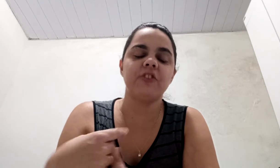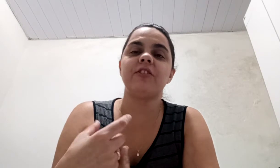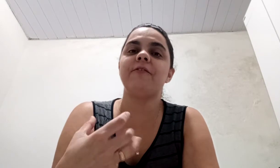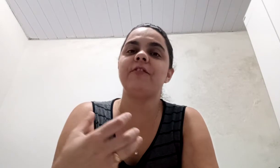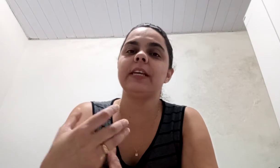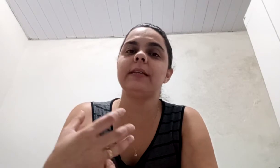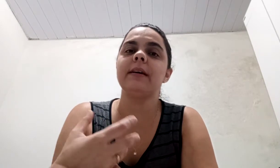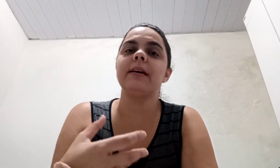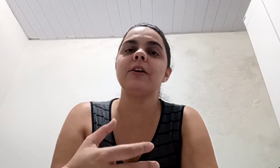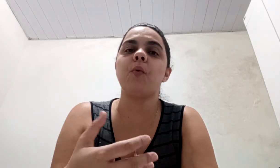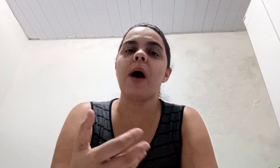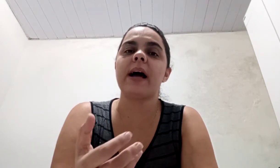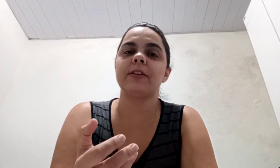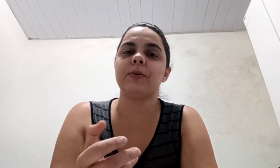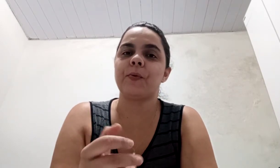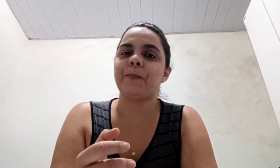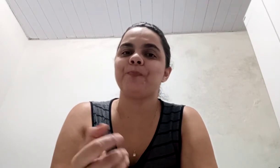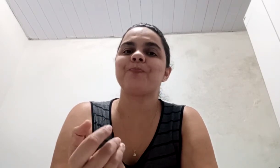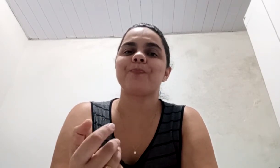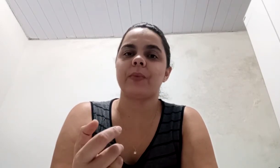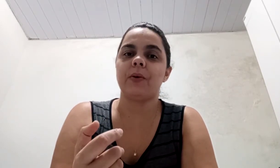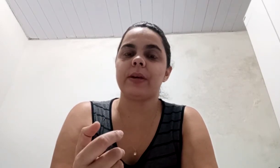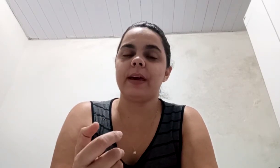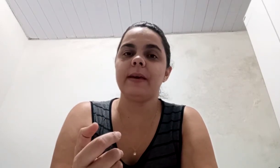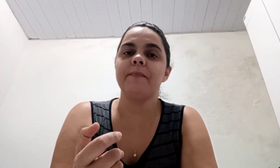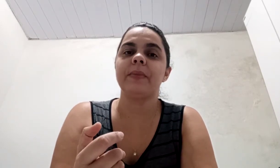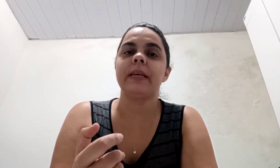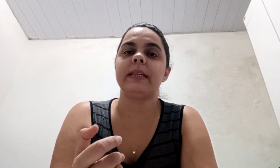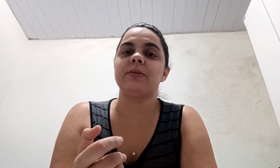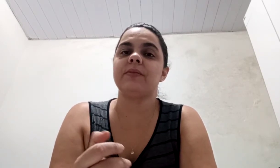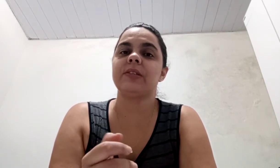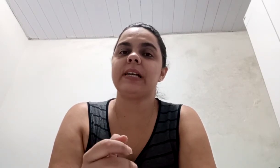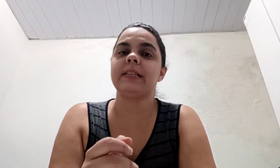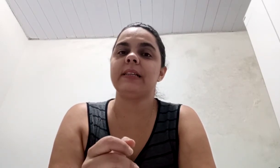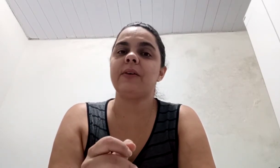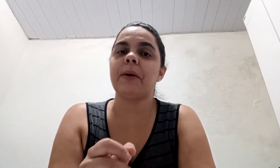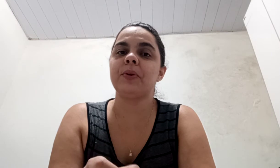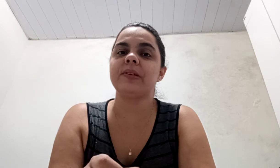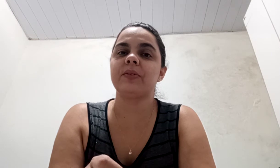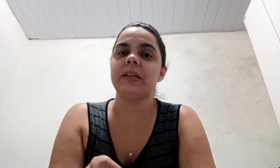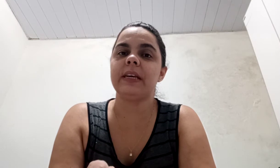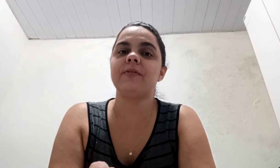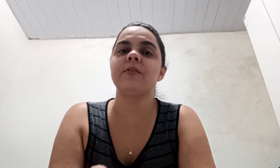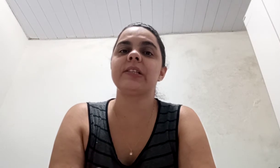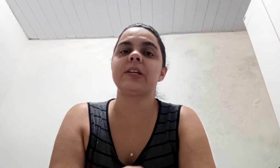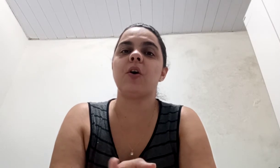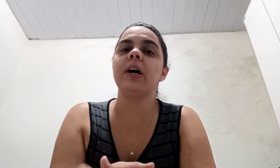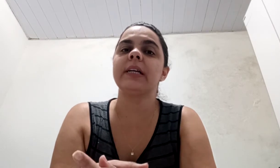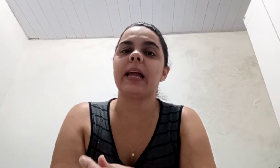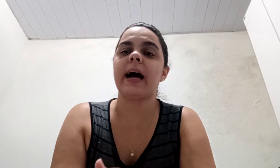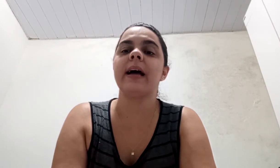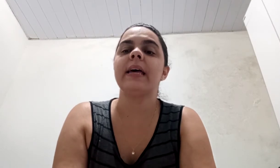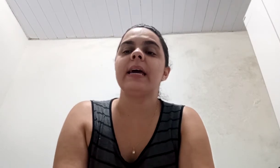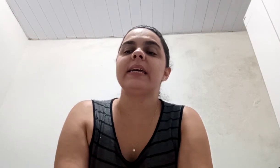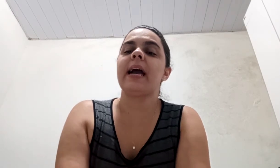página 24, ok? Então, se você ainda não abriu o seu livro, você corre lá e